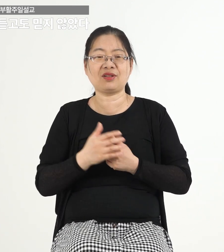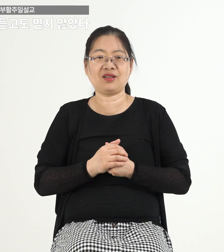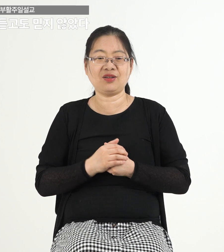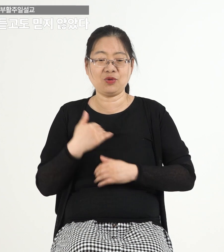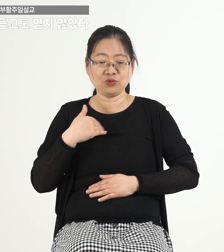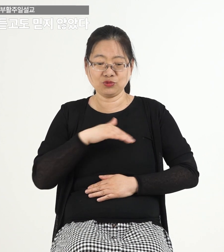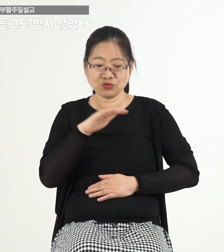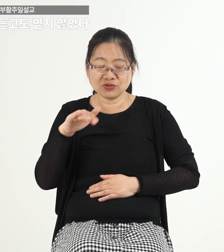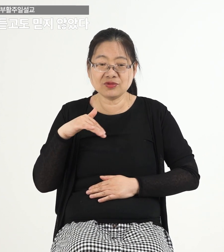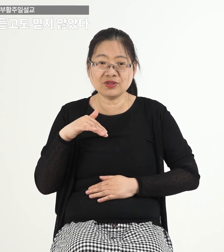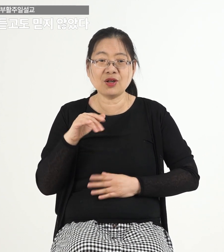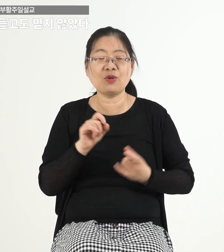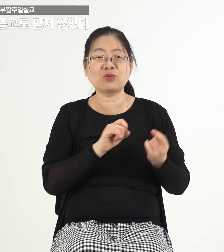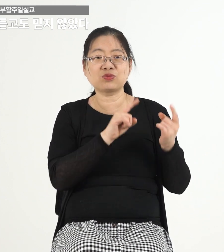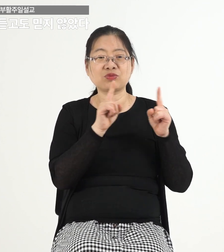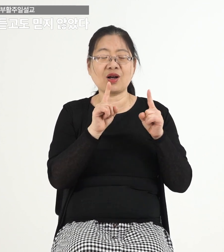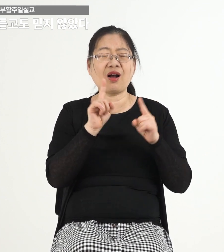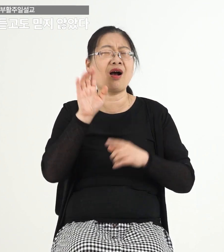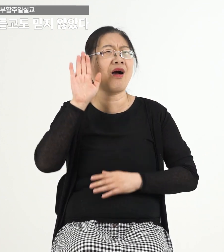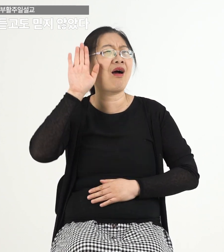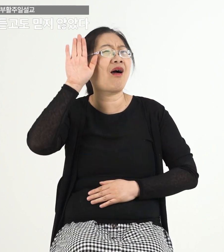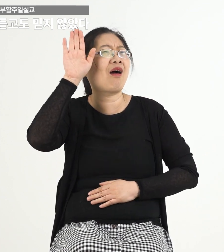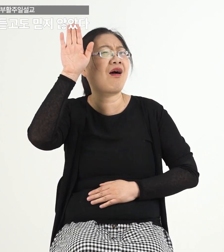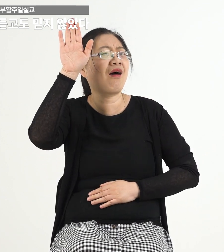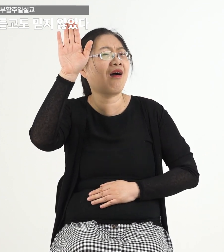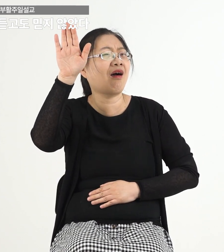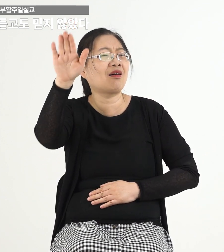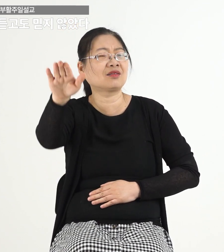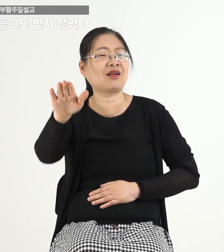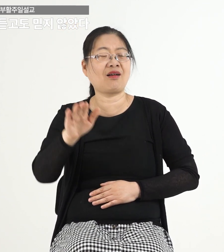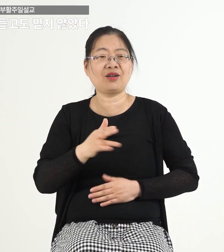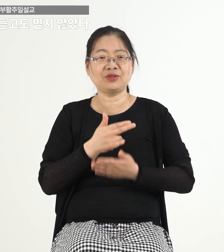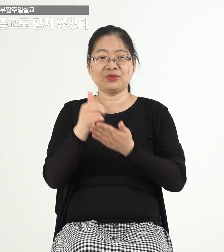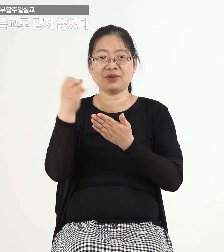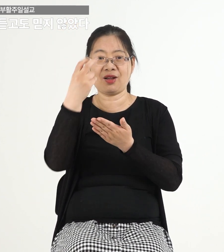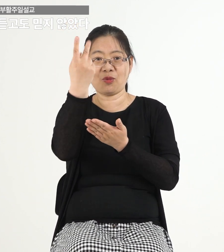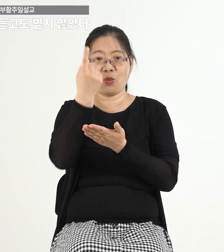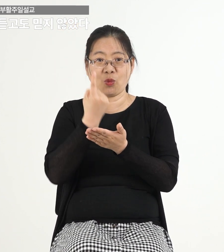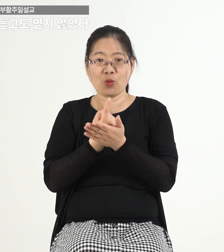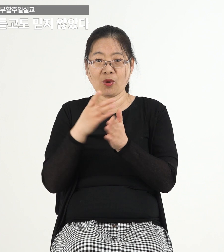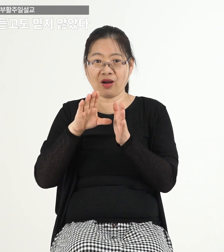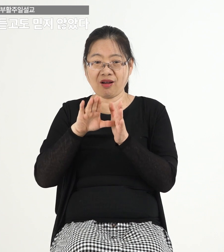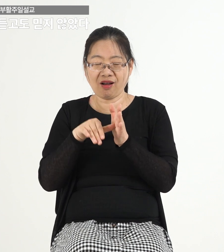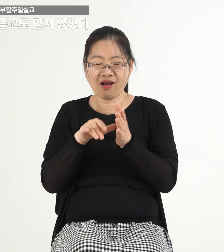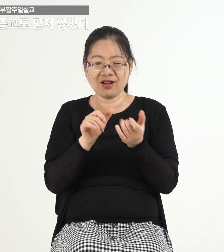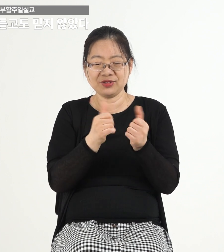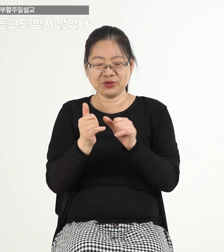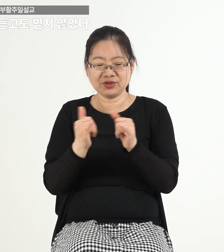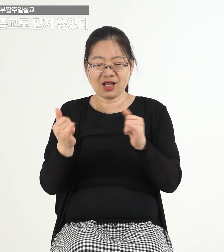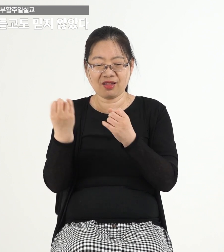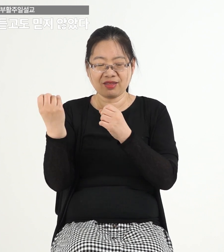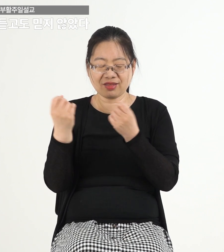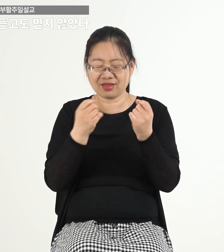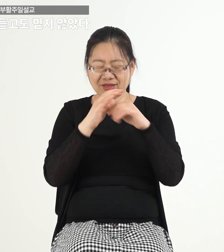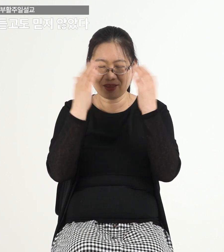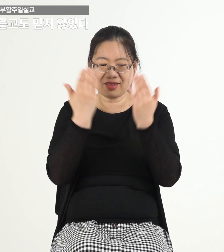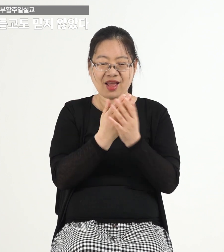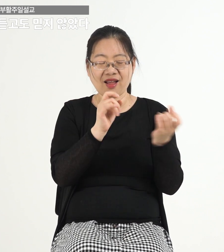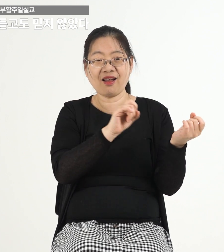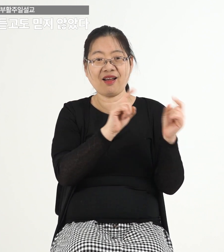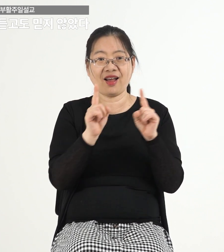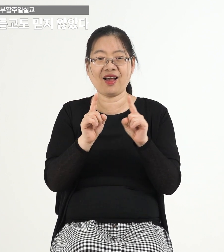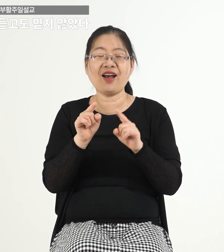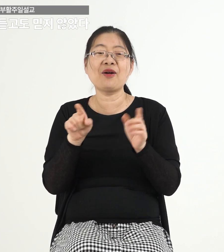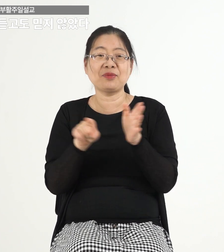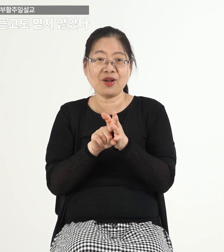우리는 부활을 먼 훗날 주님 다시 오실 때 죽은 자들이 다 일어날 것이다.